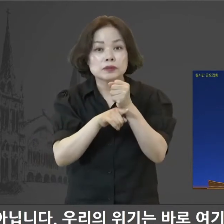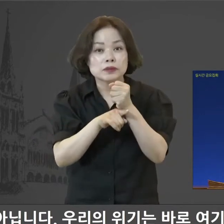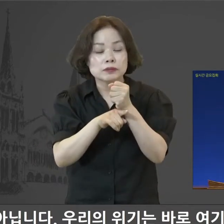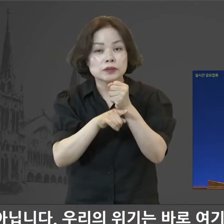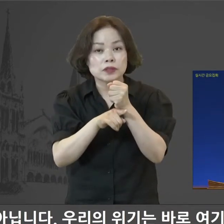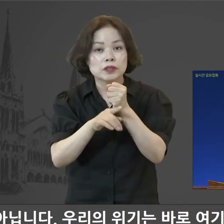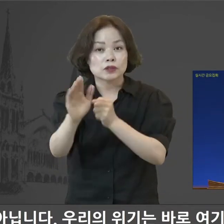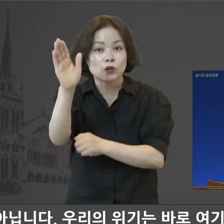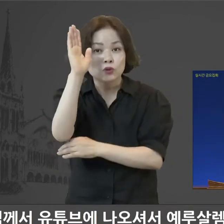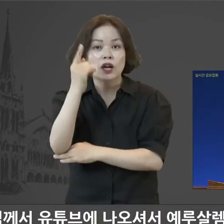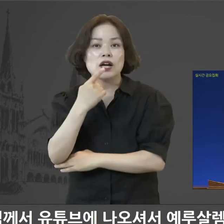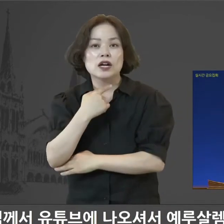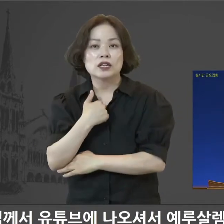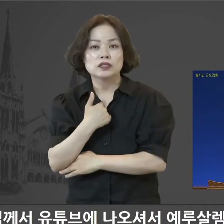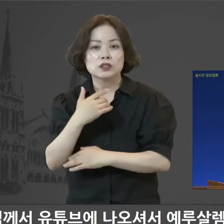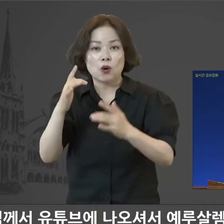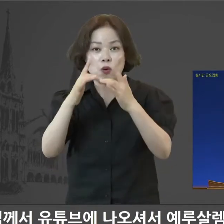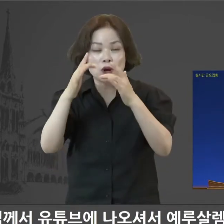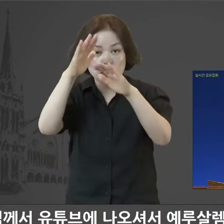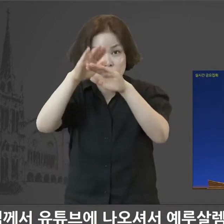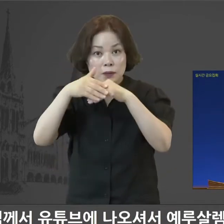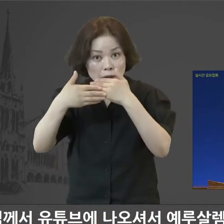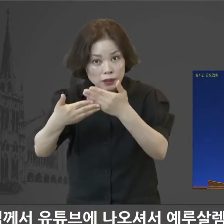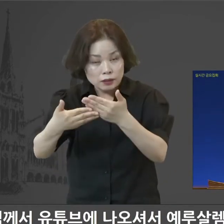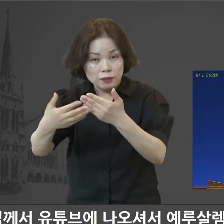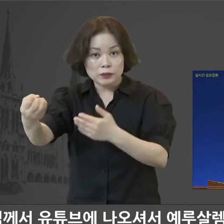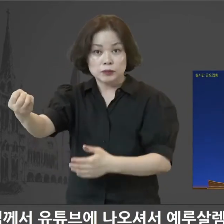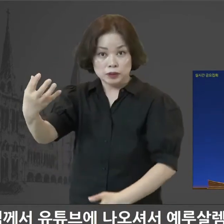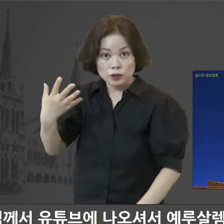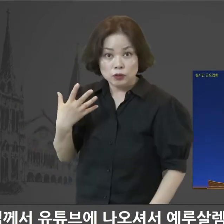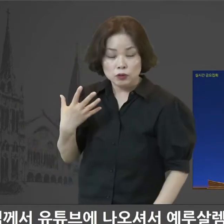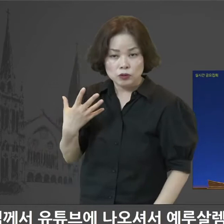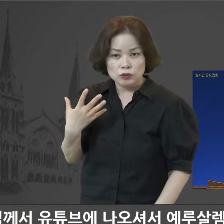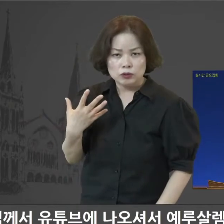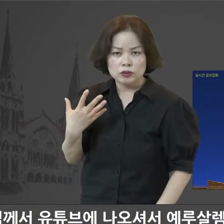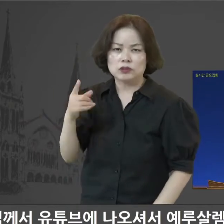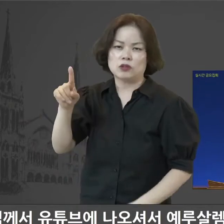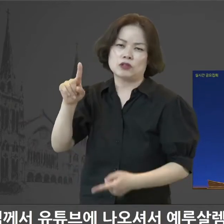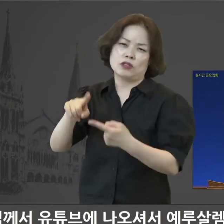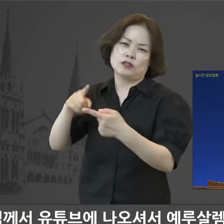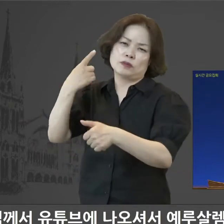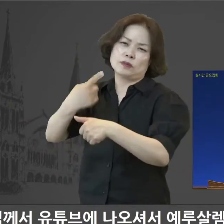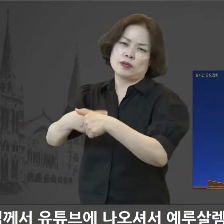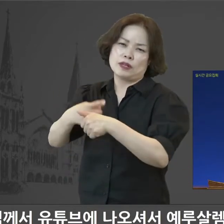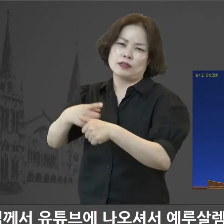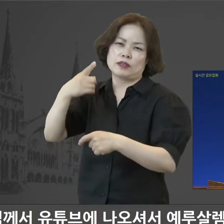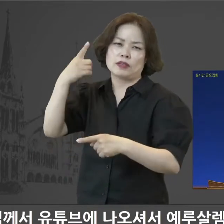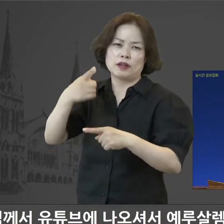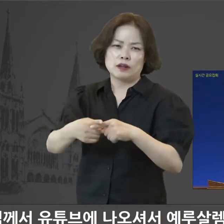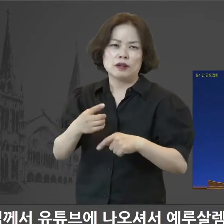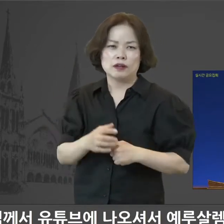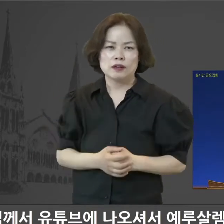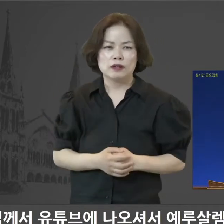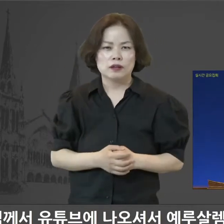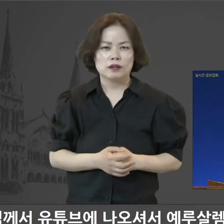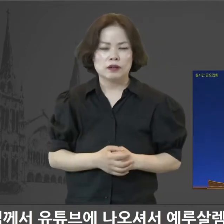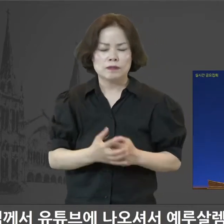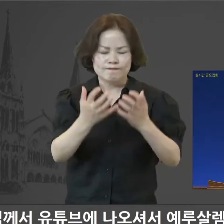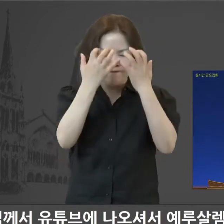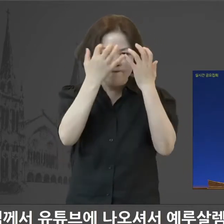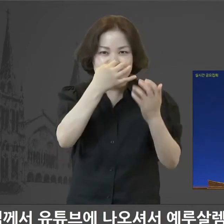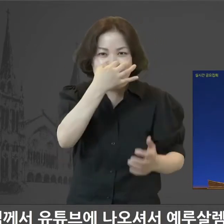얘기하시면서 온라인 예배에 포커스를 맞춰서 얘기하셔서 제가 그것도 비판했다가 엄청 또